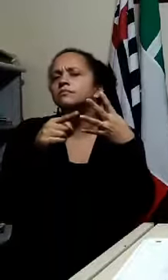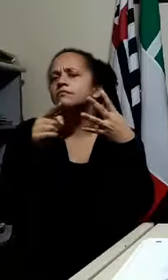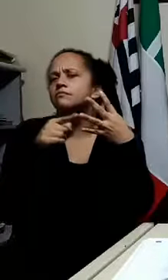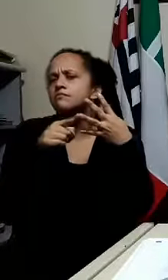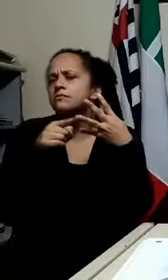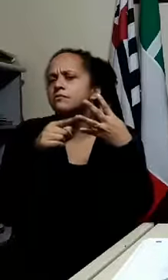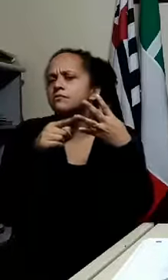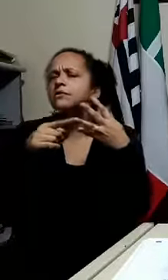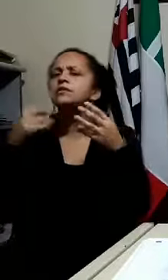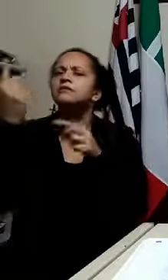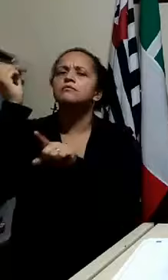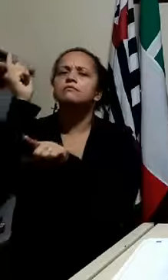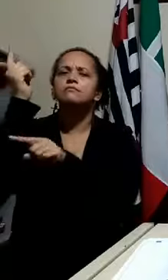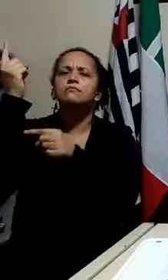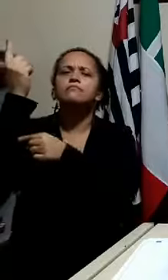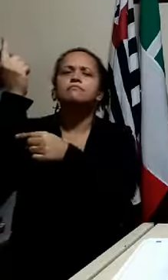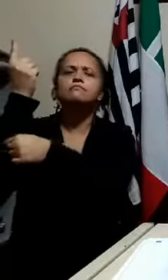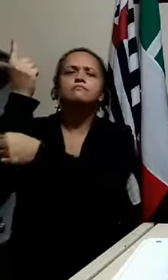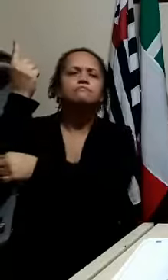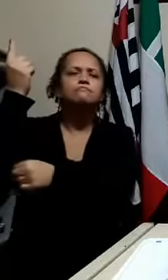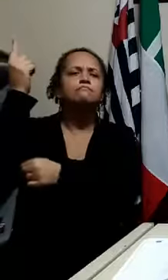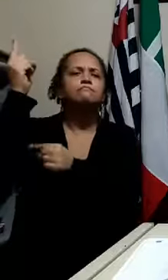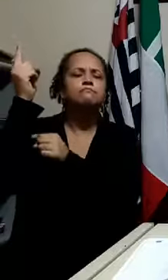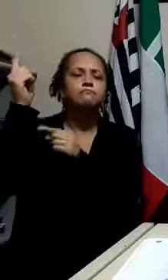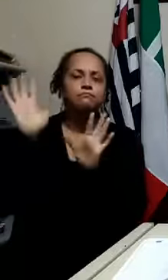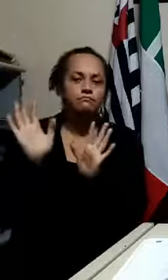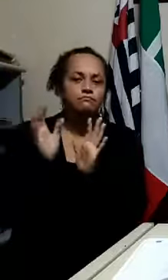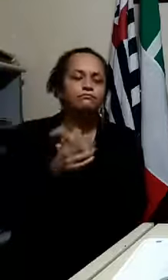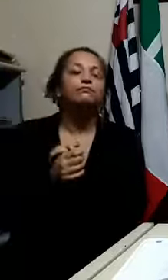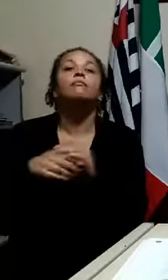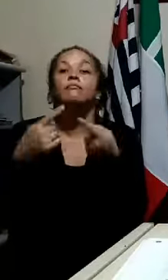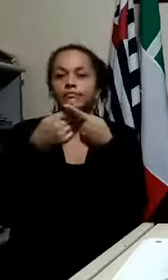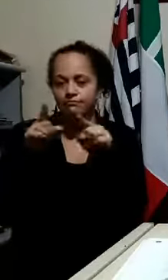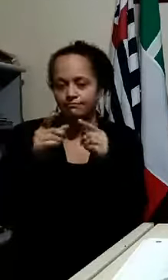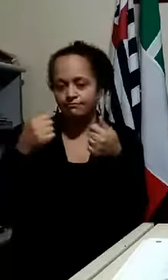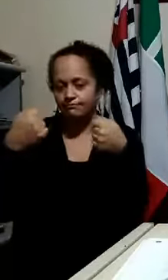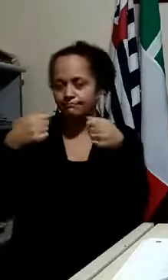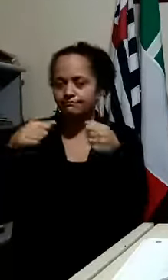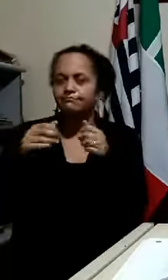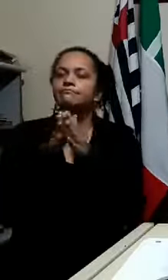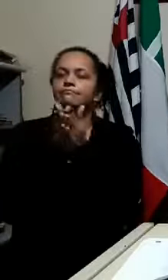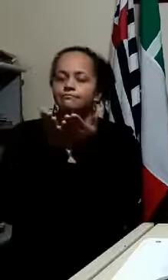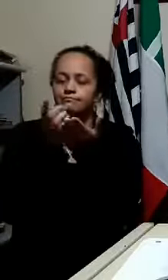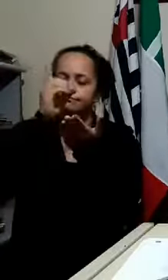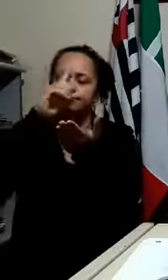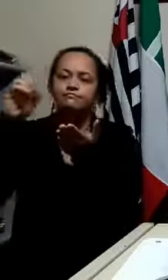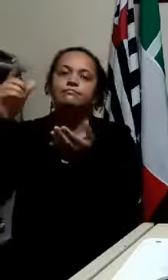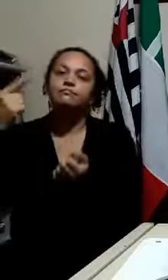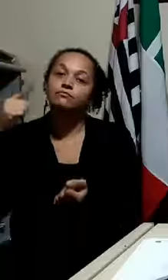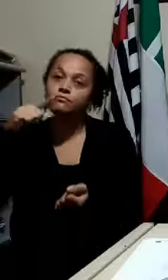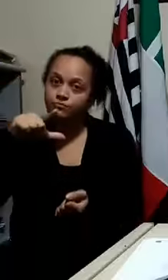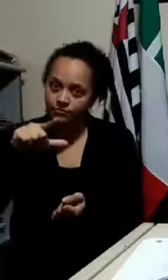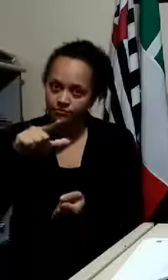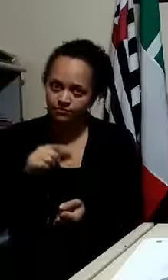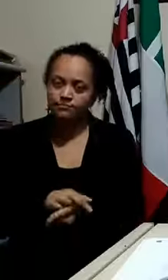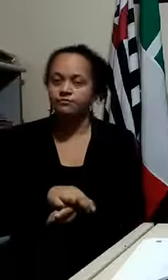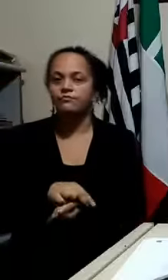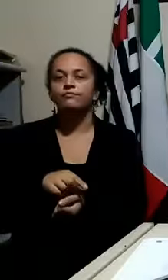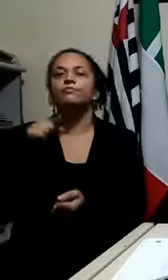espinhoso. Vamos aprender com o solo espinhoso, mas antes eu quero ler essa parábola novamente. Quero convidar você a abrir a